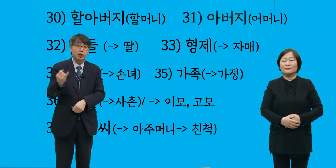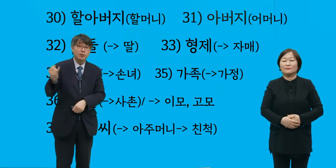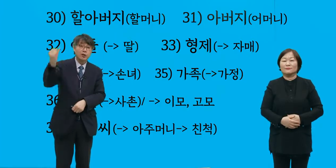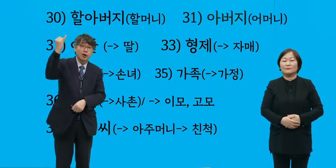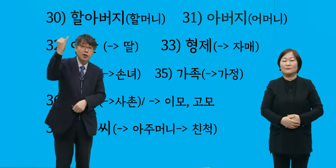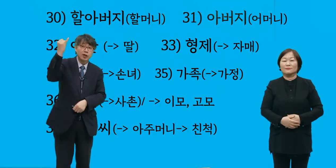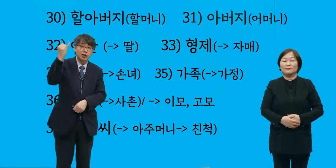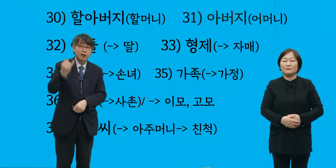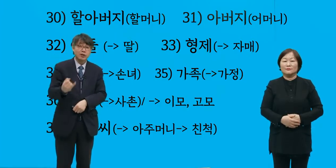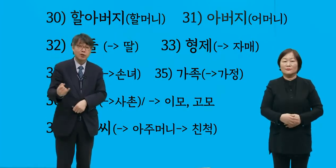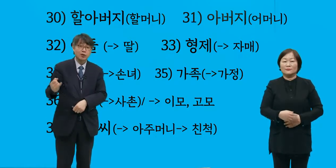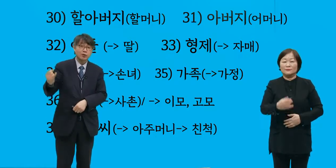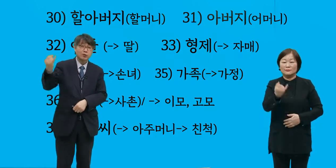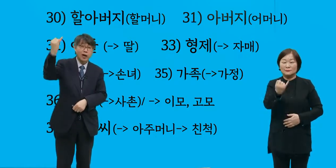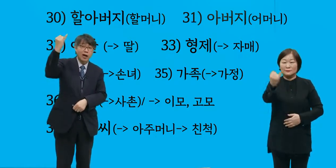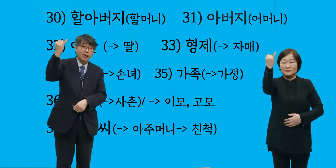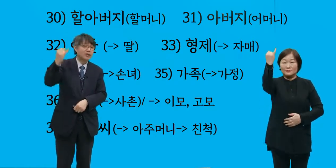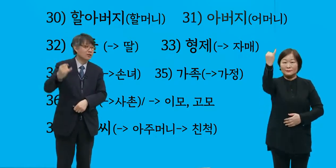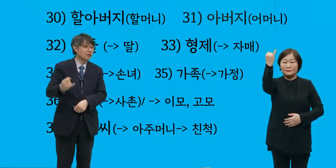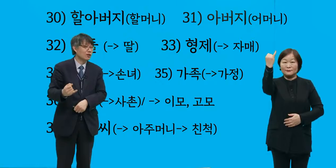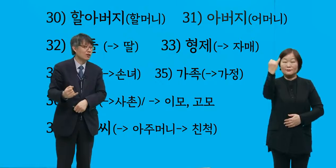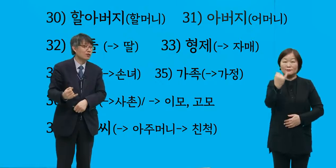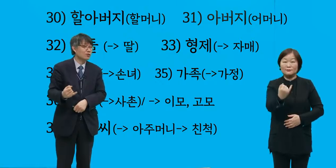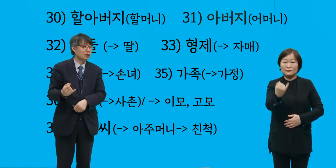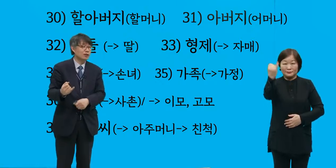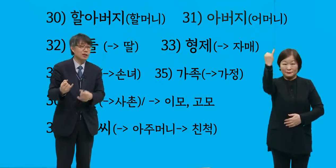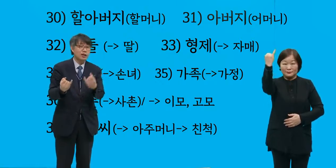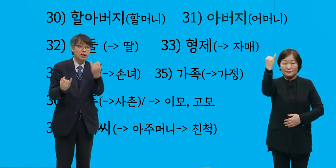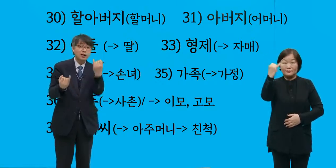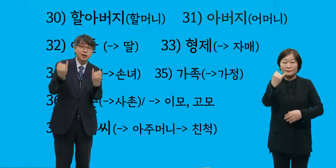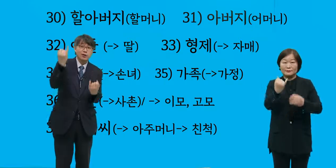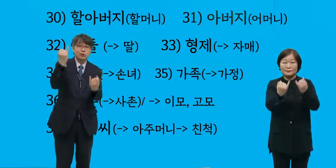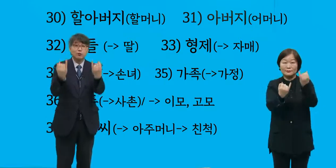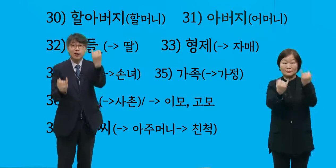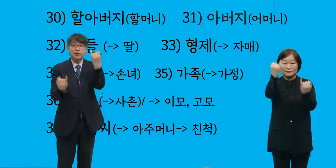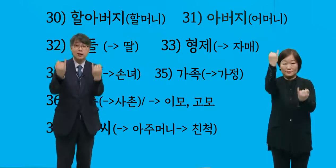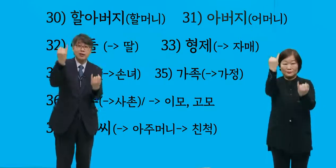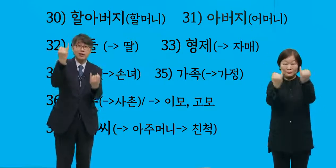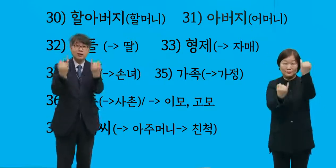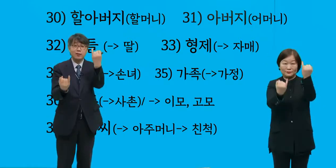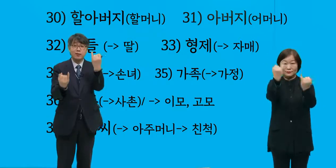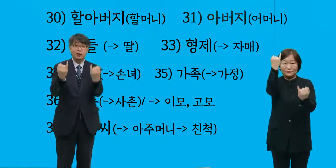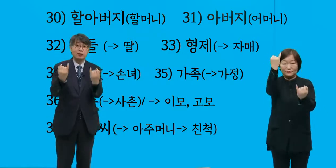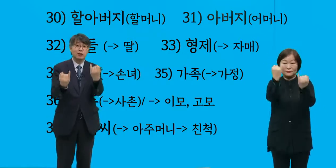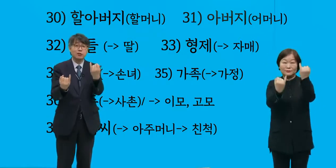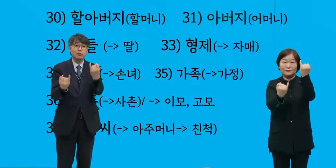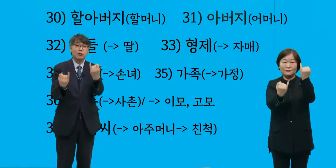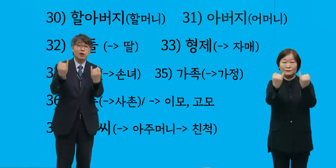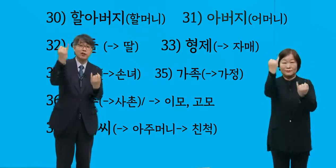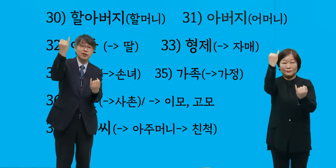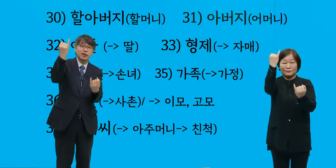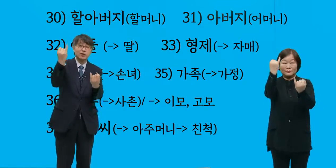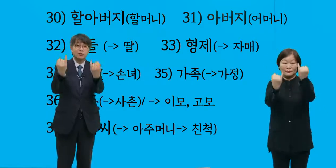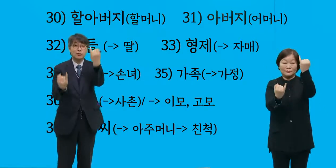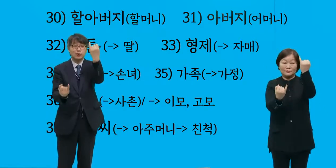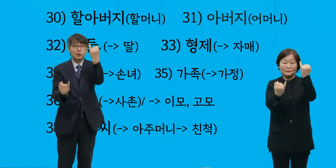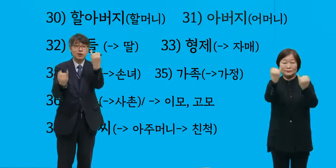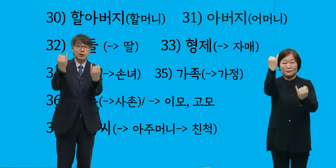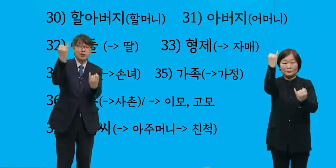하면 언니, 누나 이렇거든요. 언니, 누나 이런데 누가 이렇게 하면 누가 언니냐 여동생이냐 이렇게